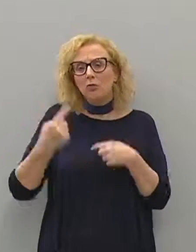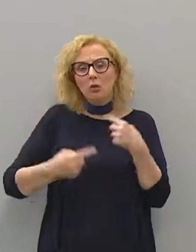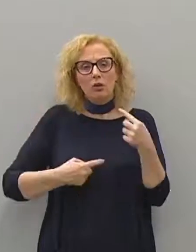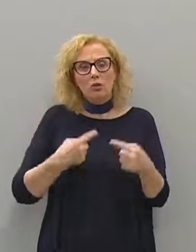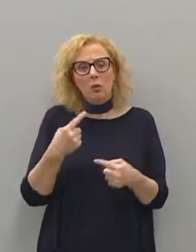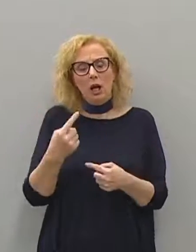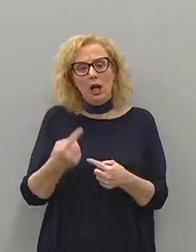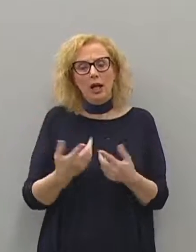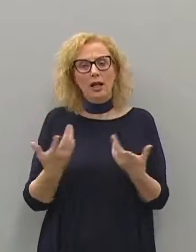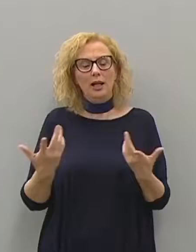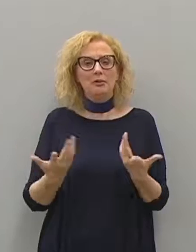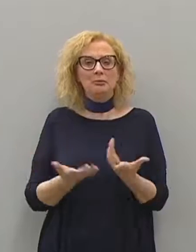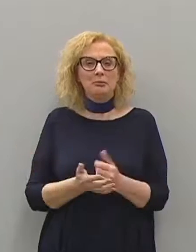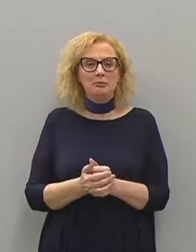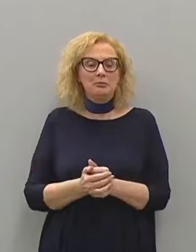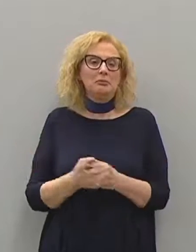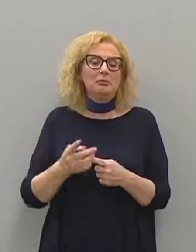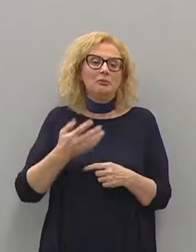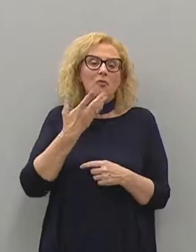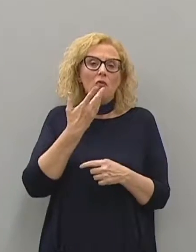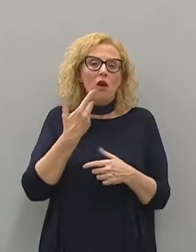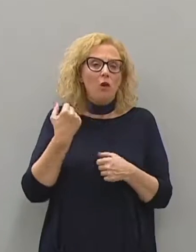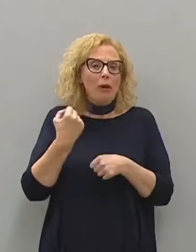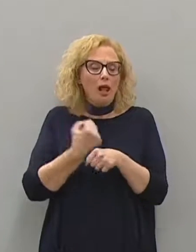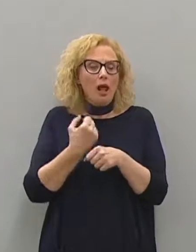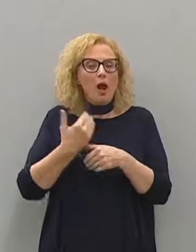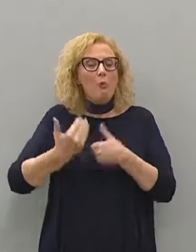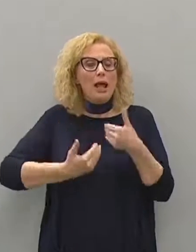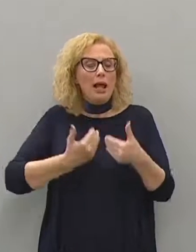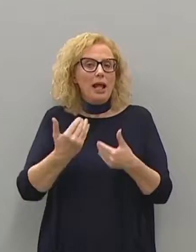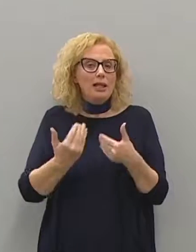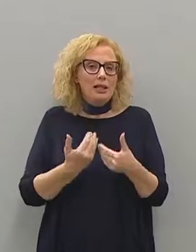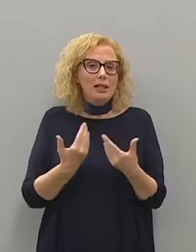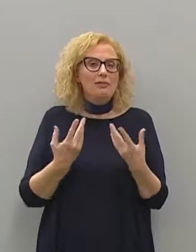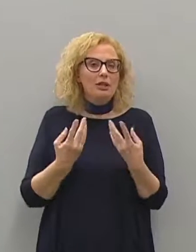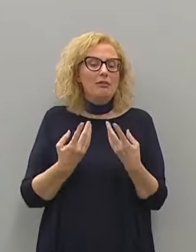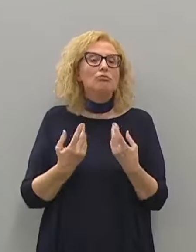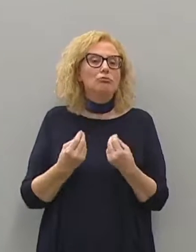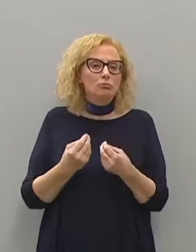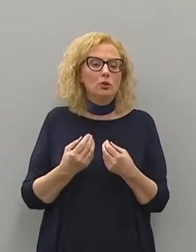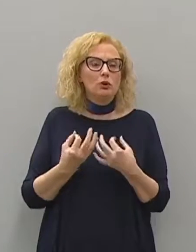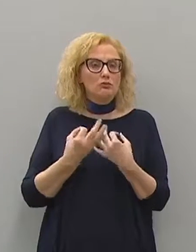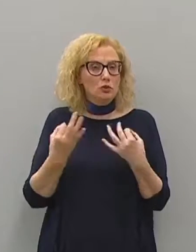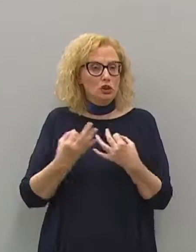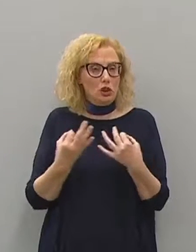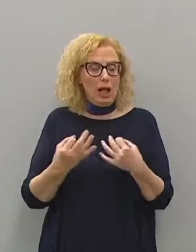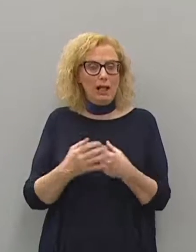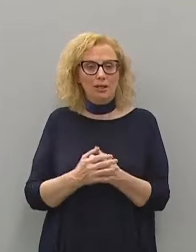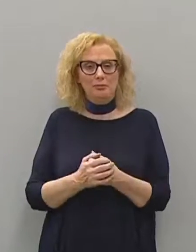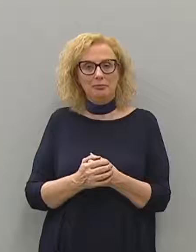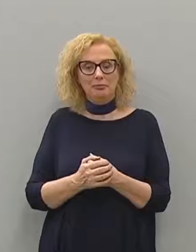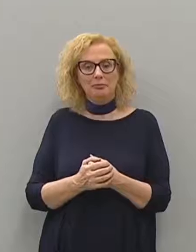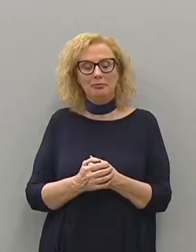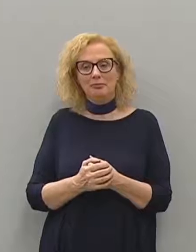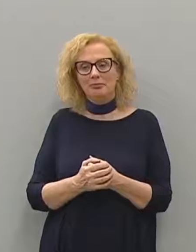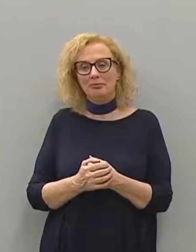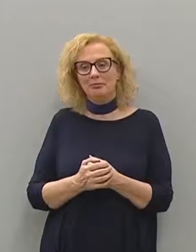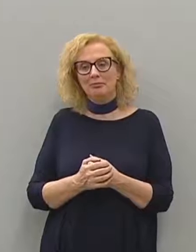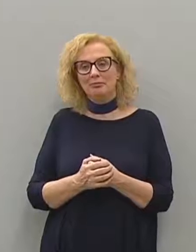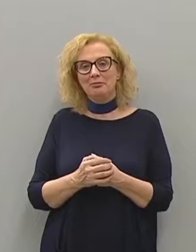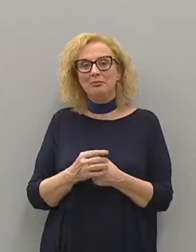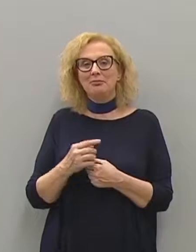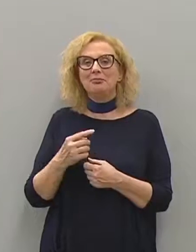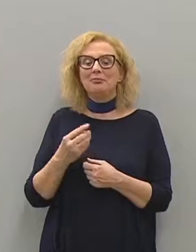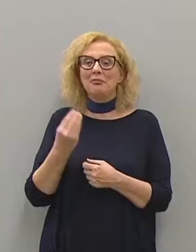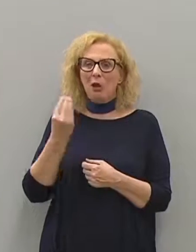comunque sempre sempre operativi e funzionali perché questo quello che il trentino ha fatto finora credo che ci sia spazio per